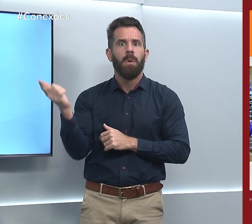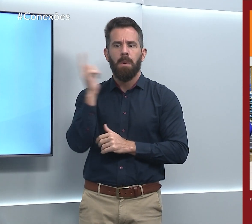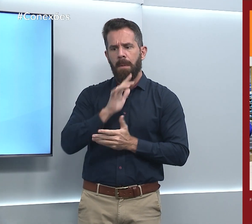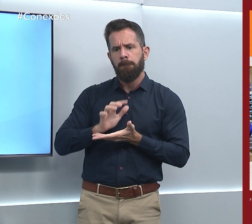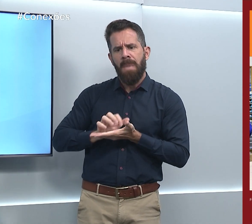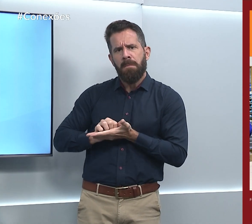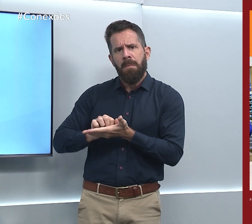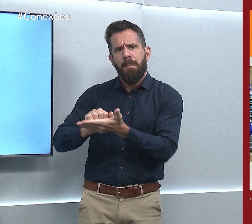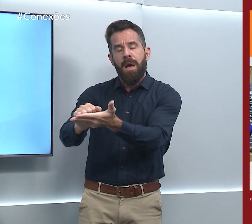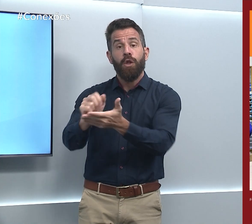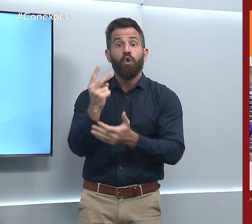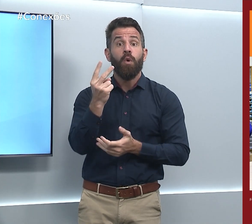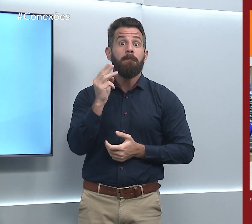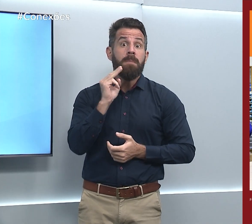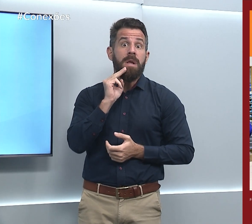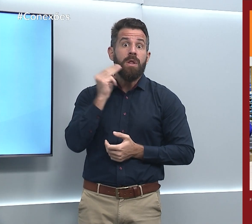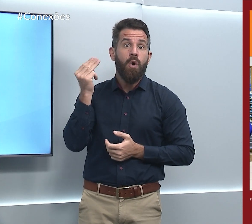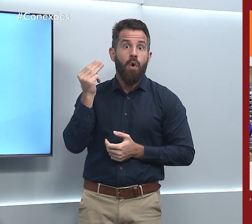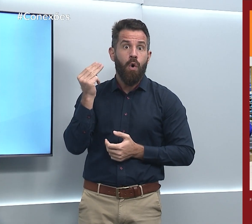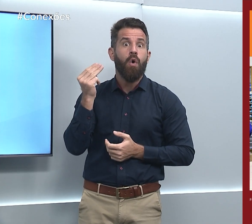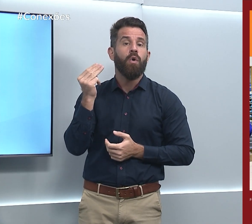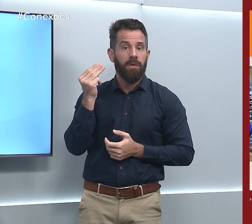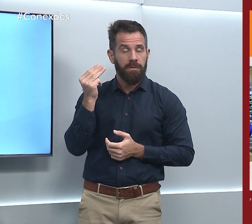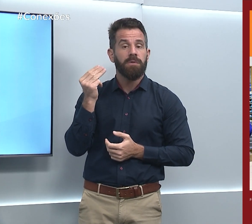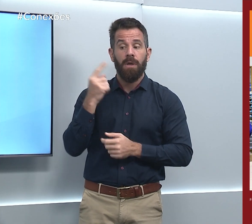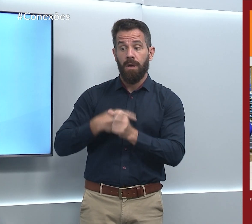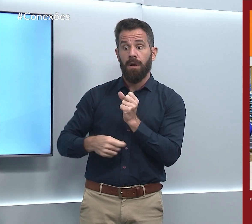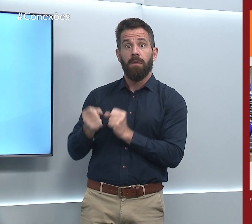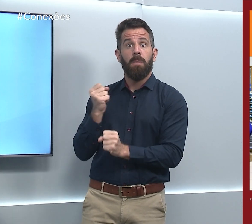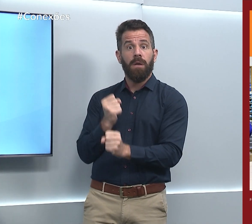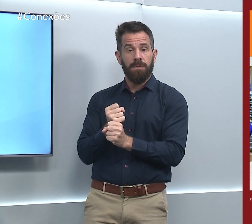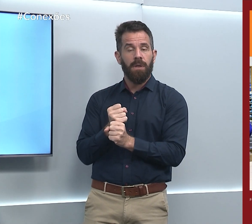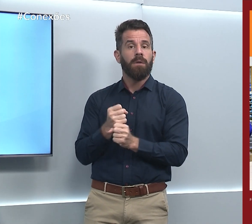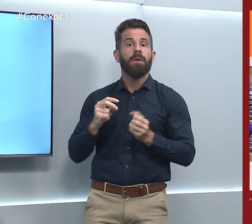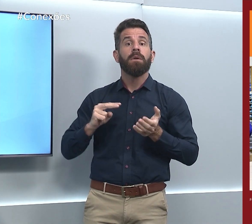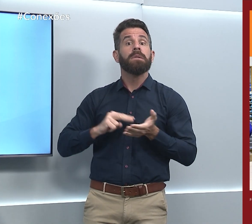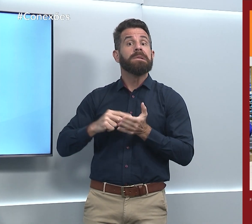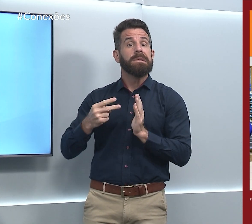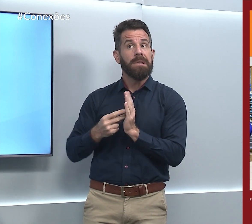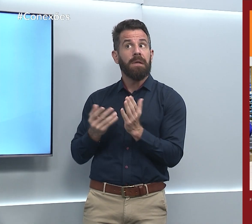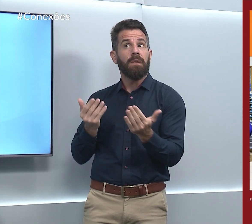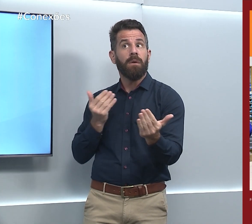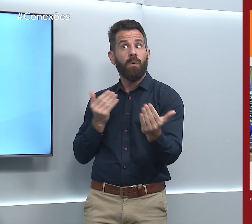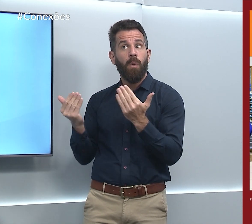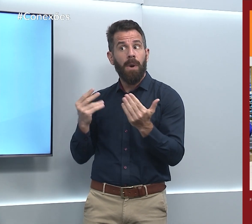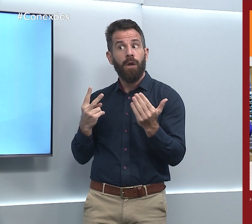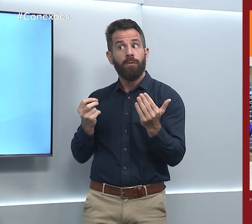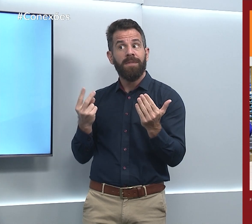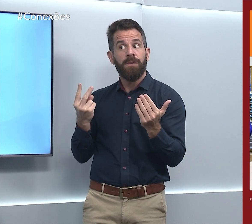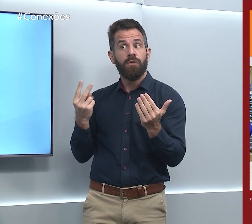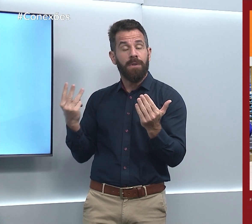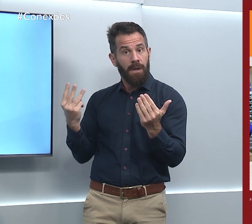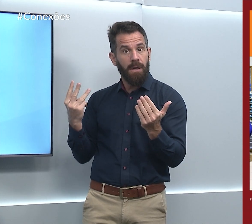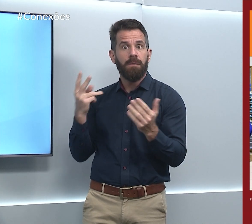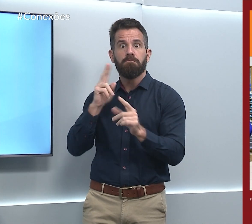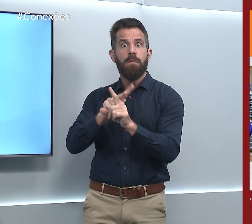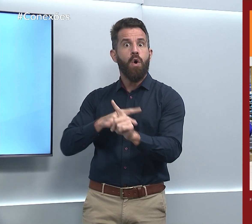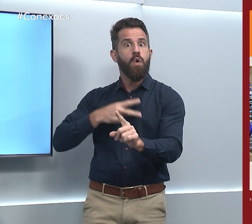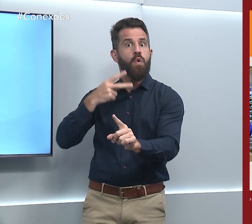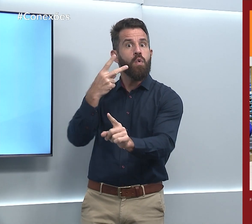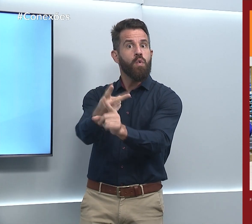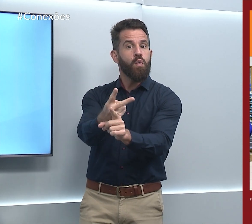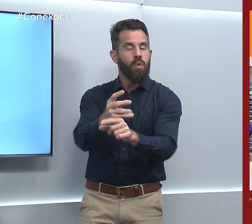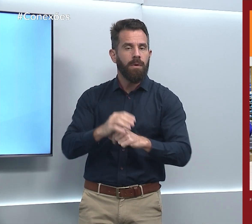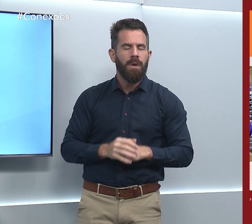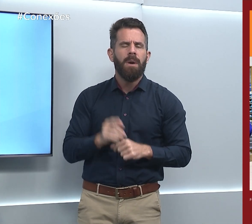Isso representa um crescimento de 2 vezes em relação ao registrado em 2023. A maioria